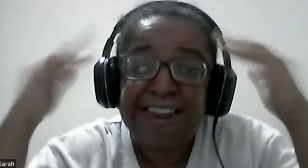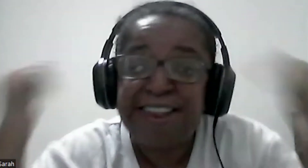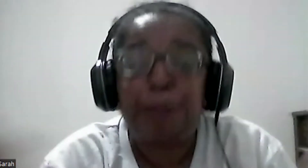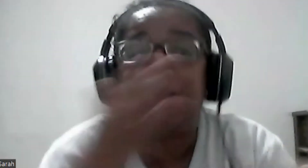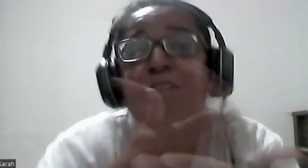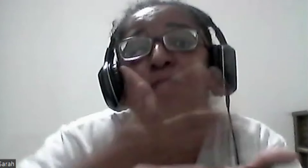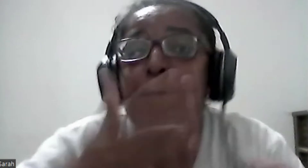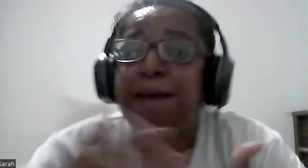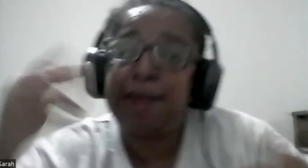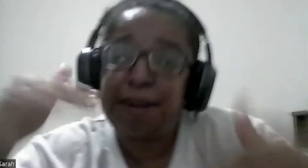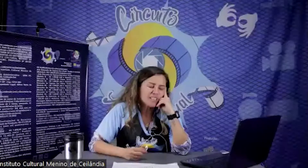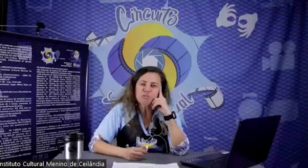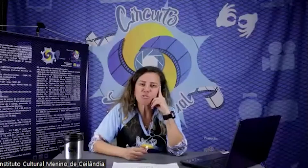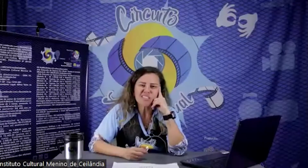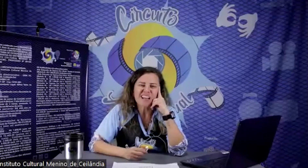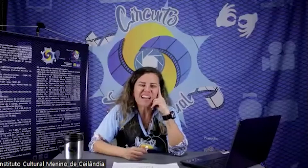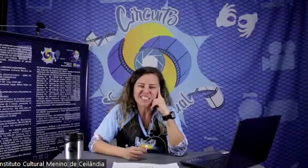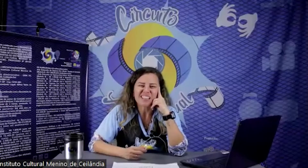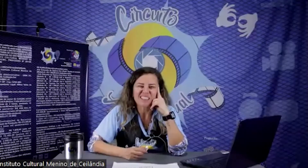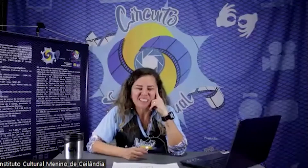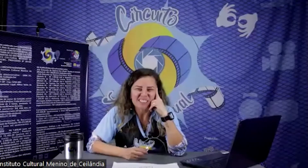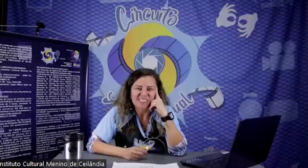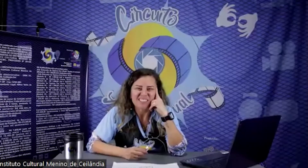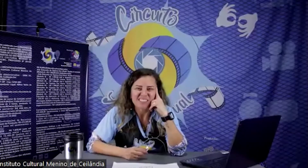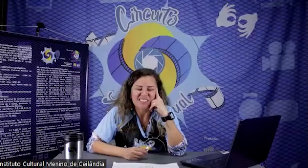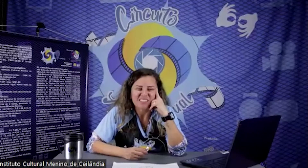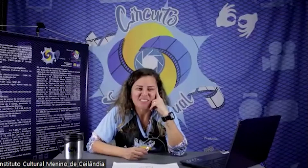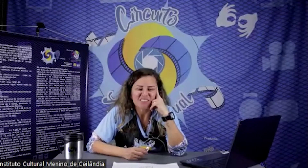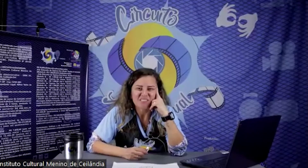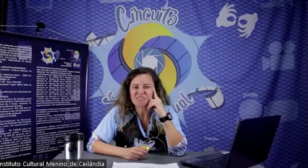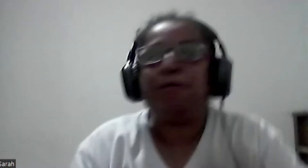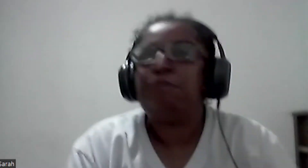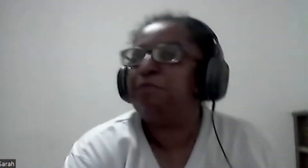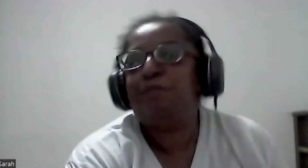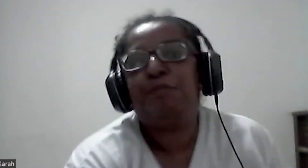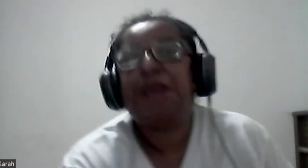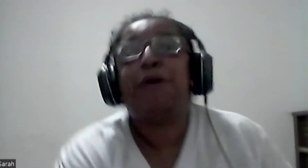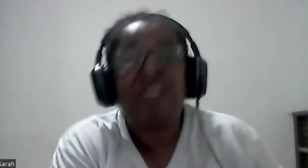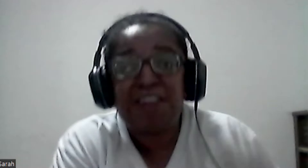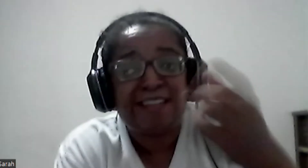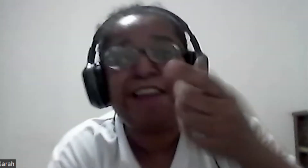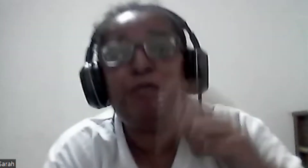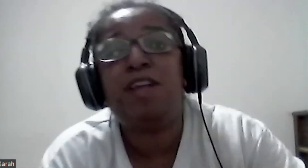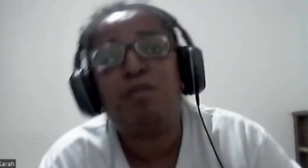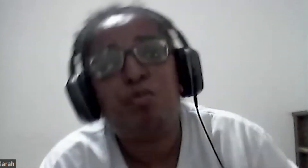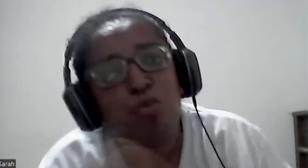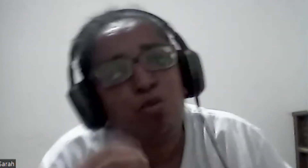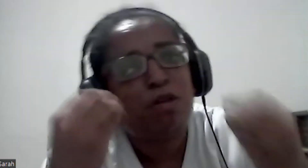sabe quais são os papéis Mas que ela não tem tem que fazer. curiosidade, né? Não tem não. Tem Eu acho curiosidade, engraçado isso, o surdo não